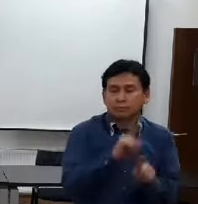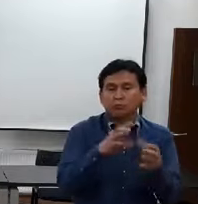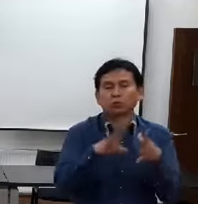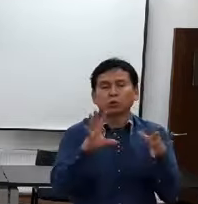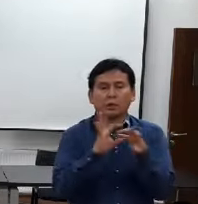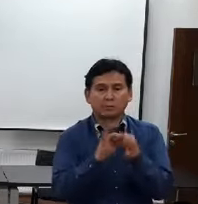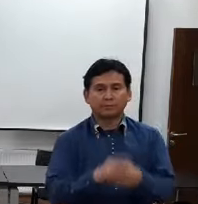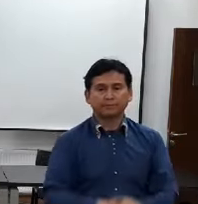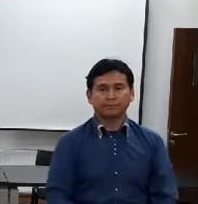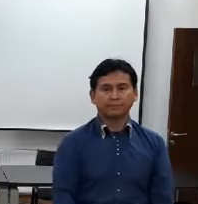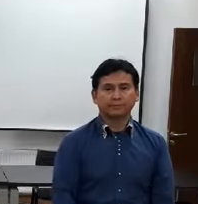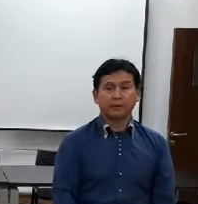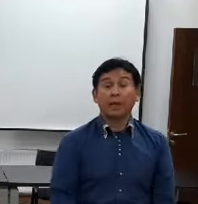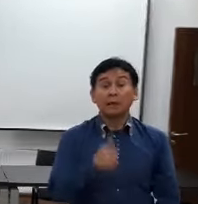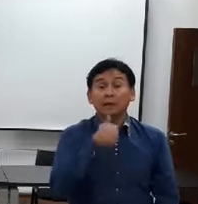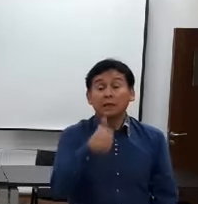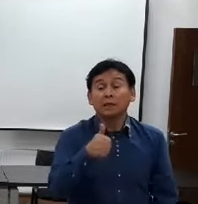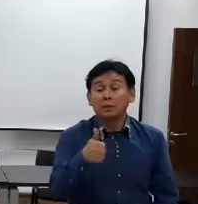gracias